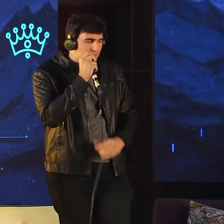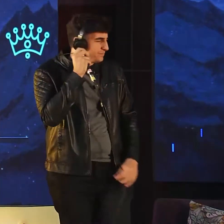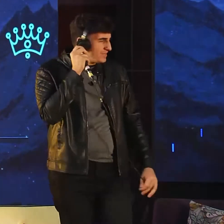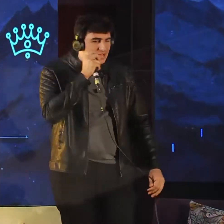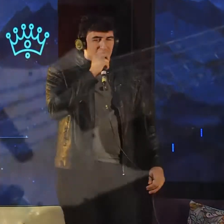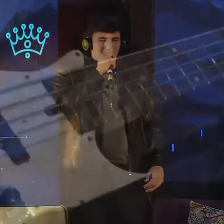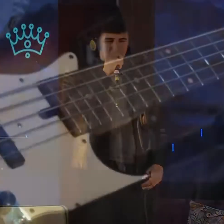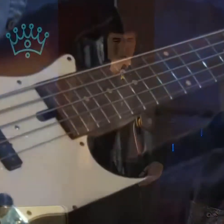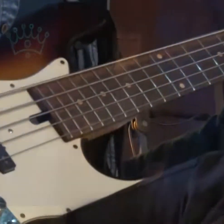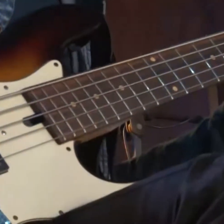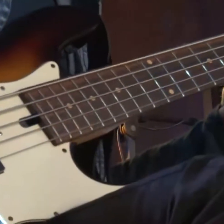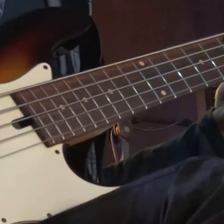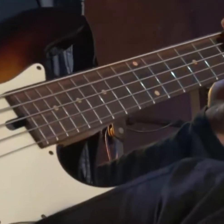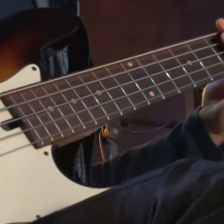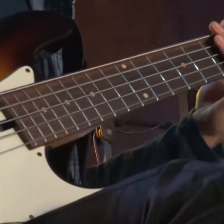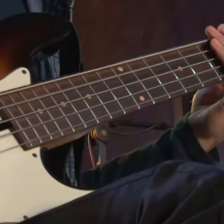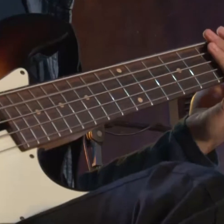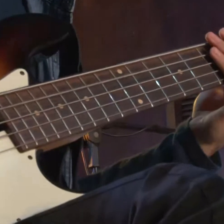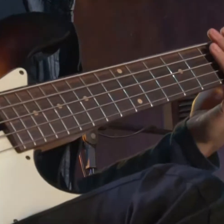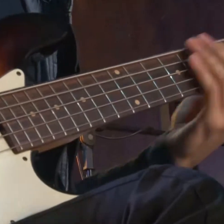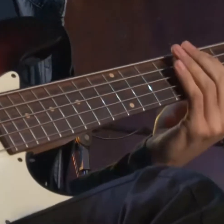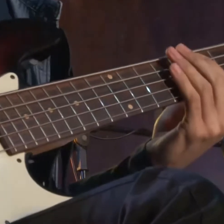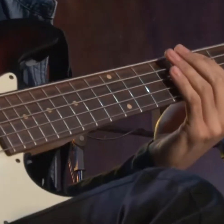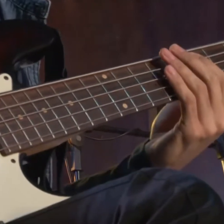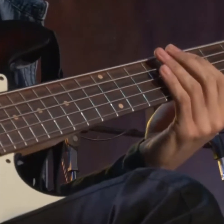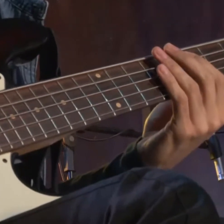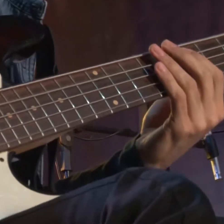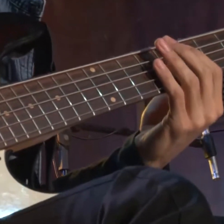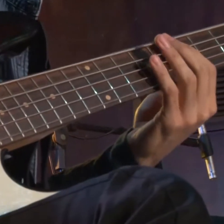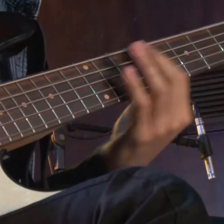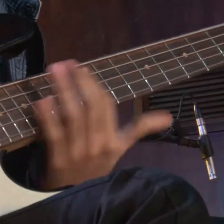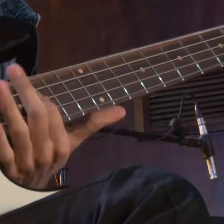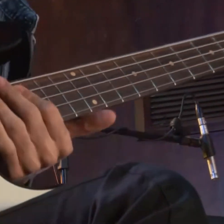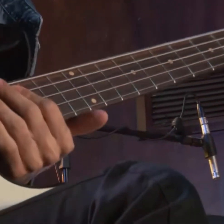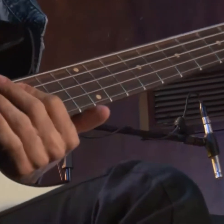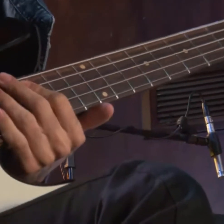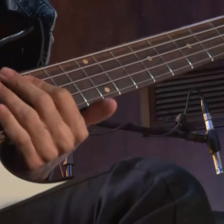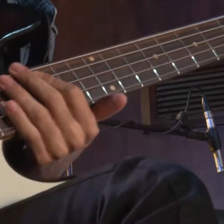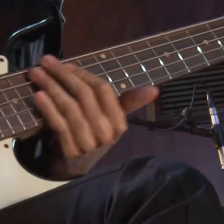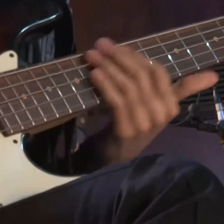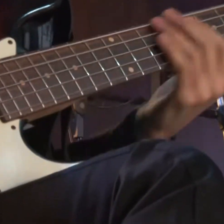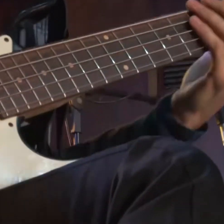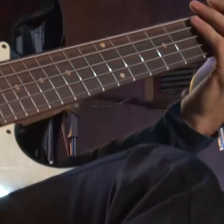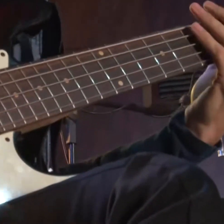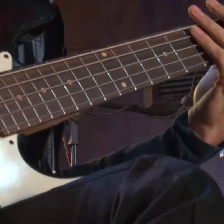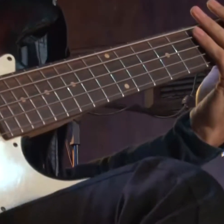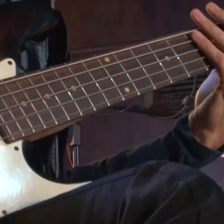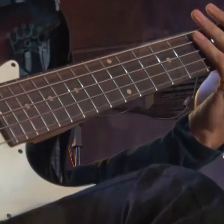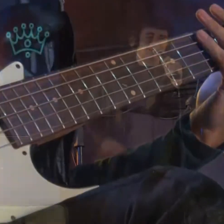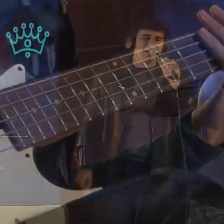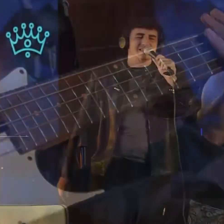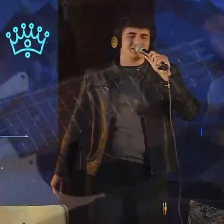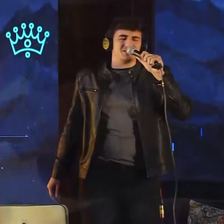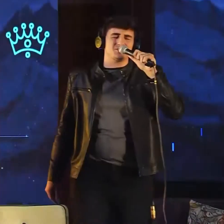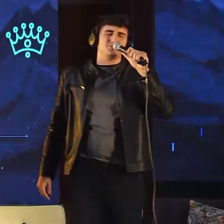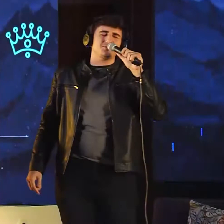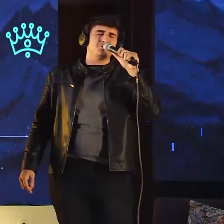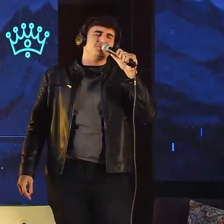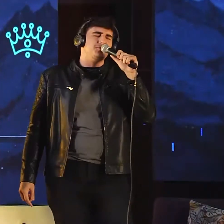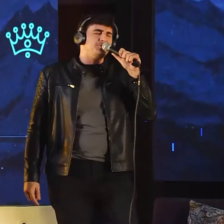venceu pelo sangue que verteu. A ordem, a ordem é avançar